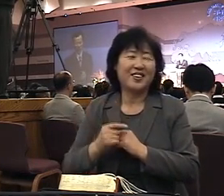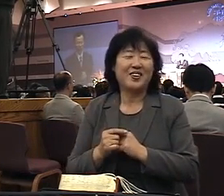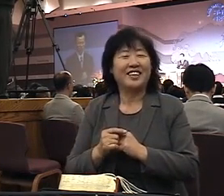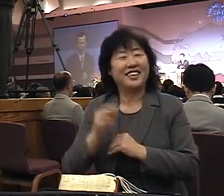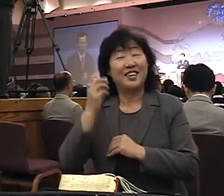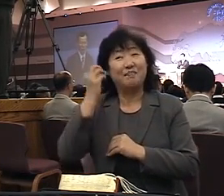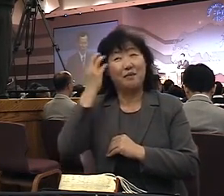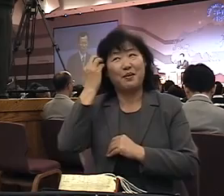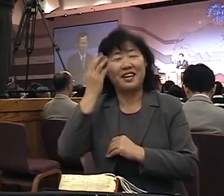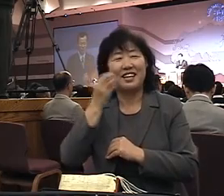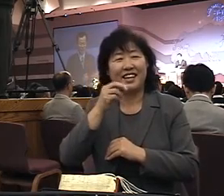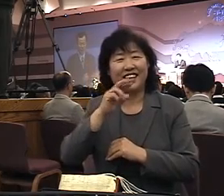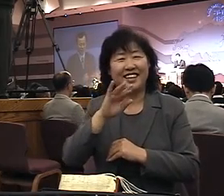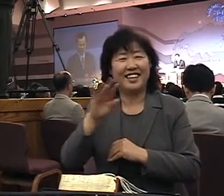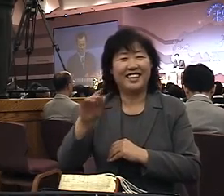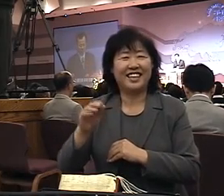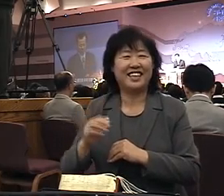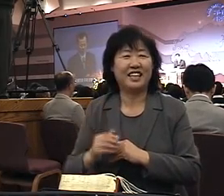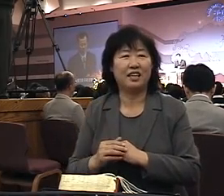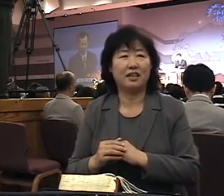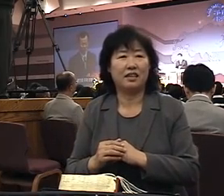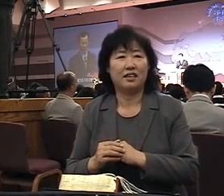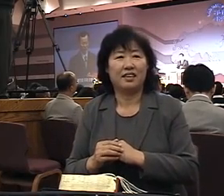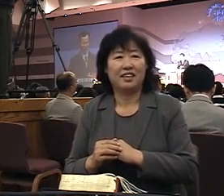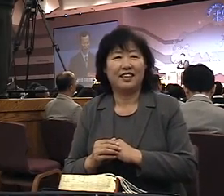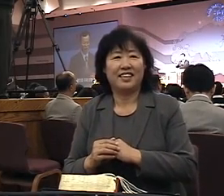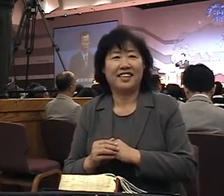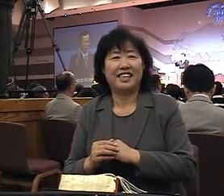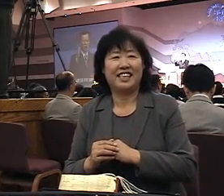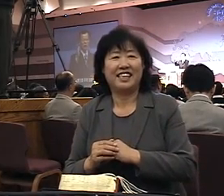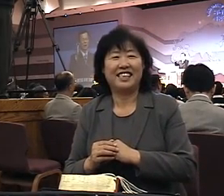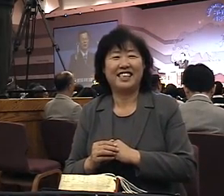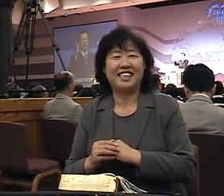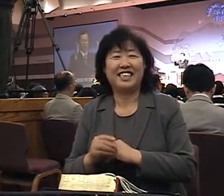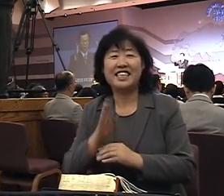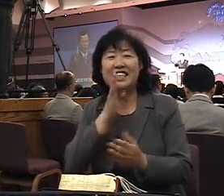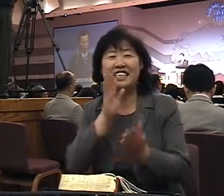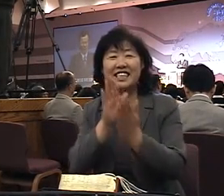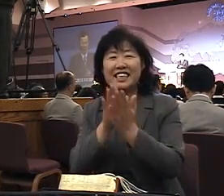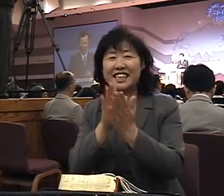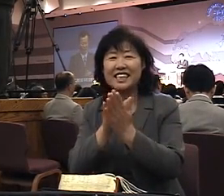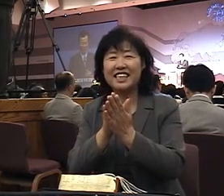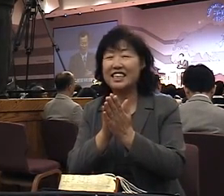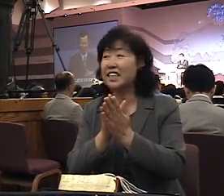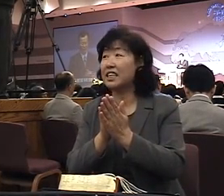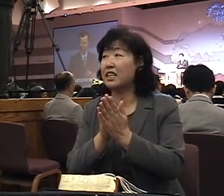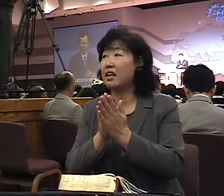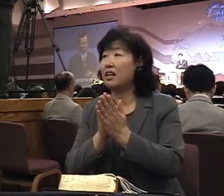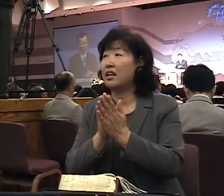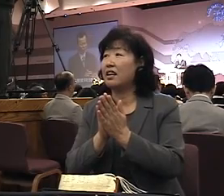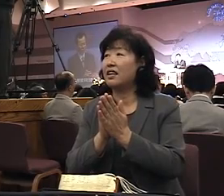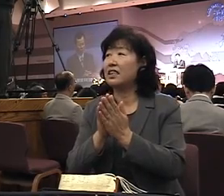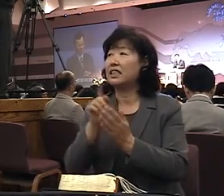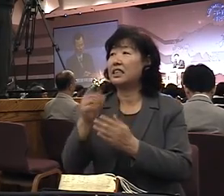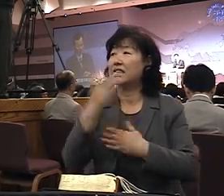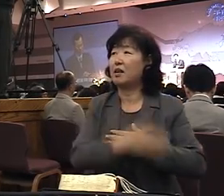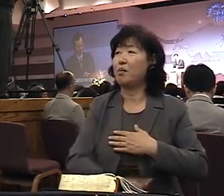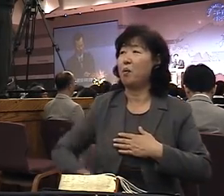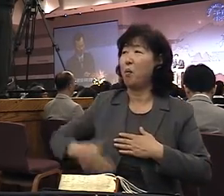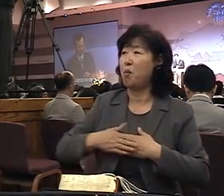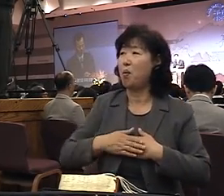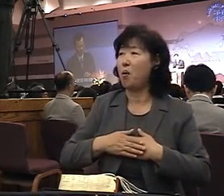그래서 성경을 보면 베드로전서 2장 24절 그는 친히 나무에 달려 그 몸으로 우리